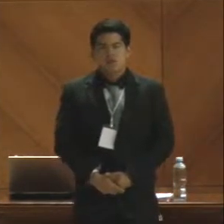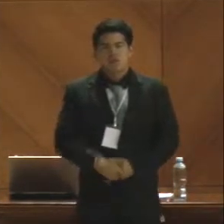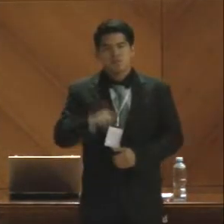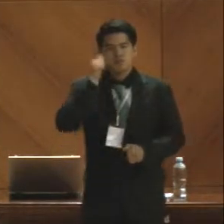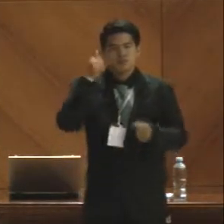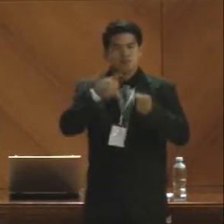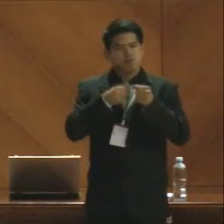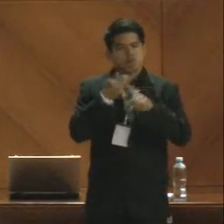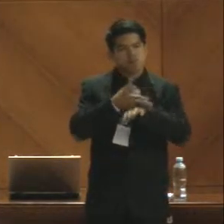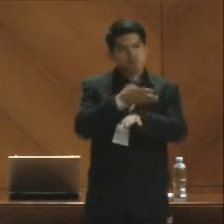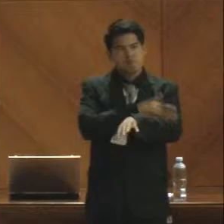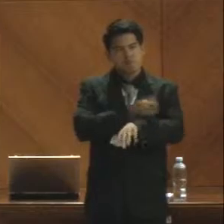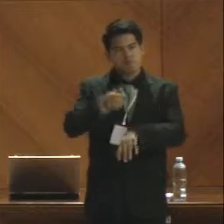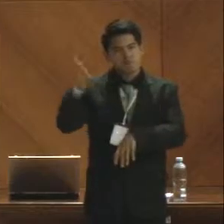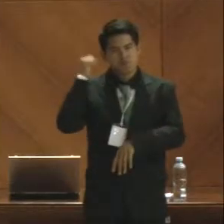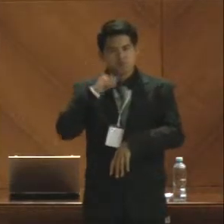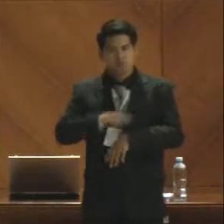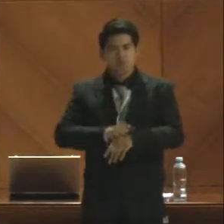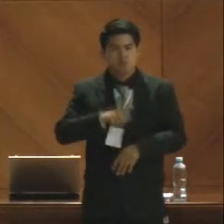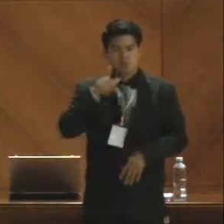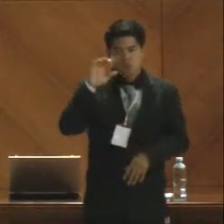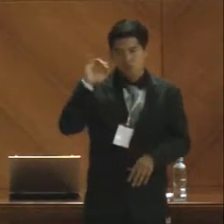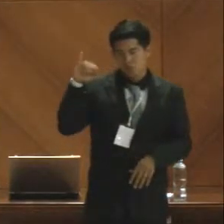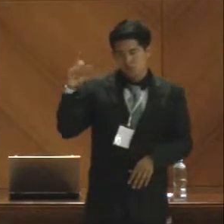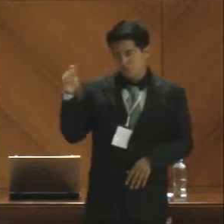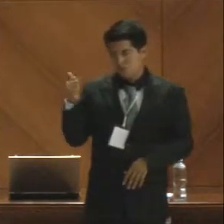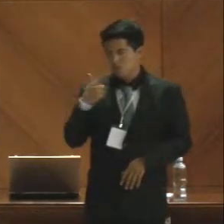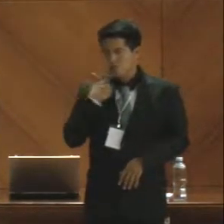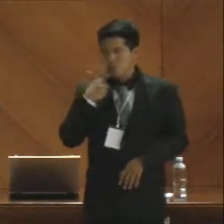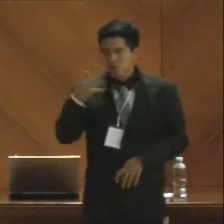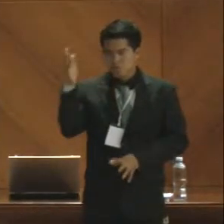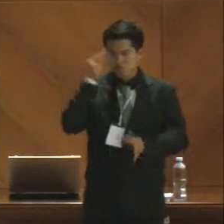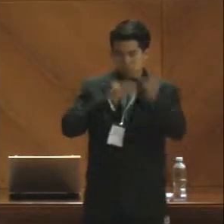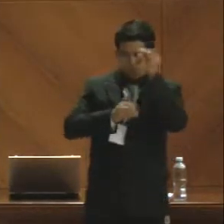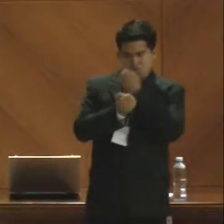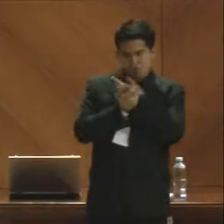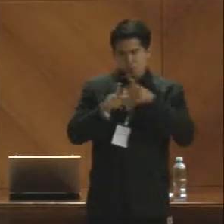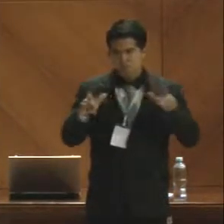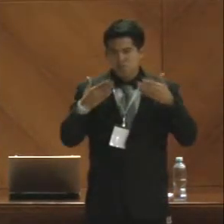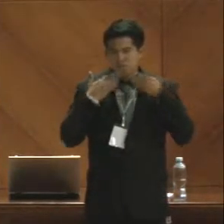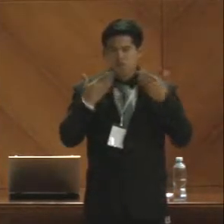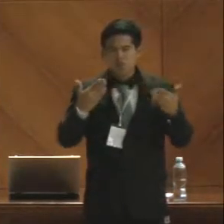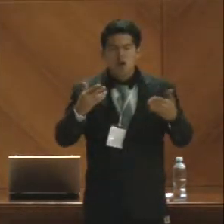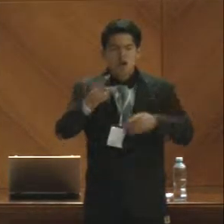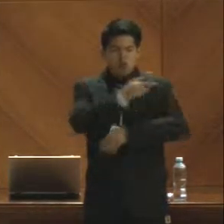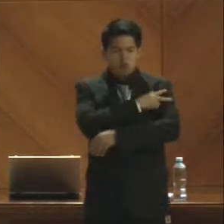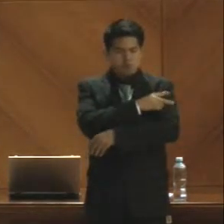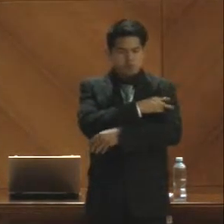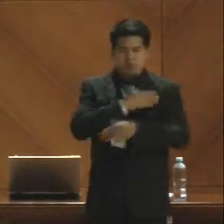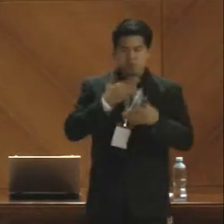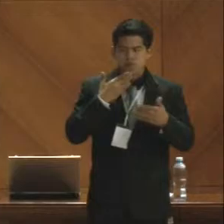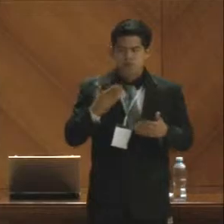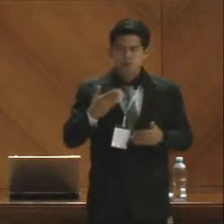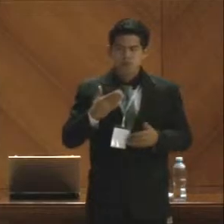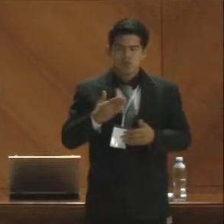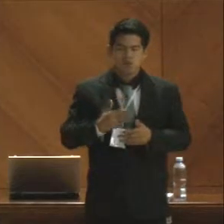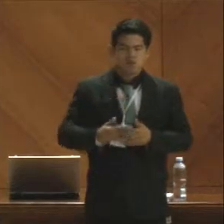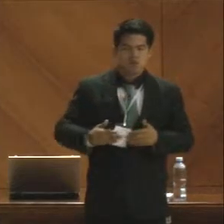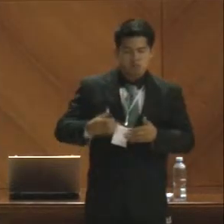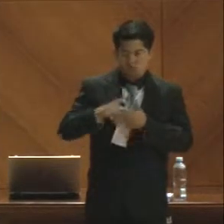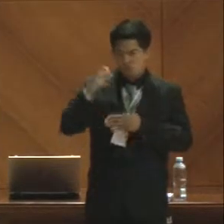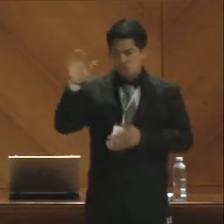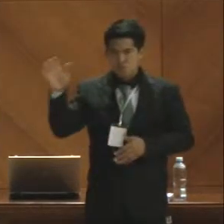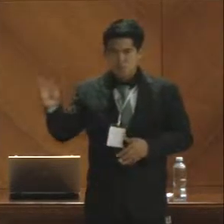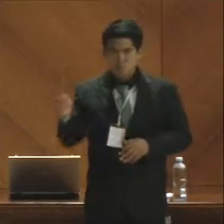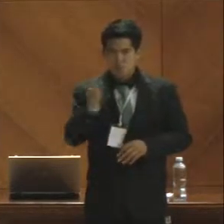mencioné antes de este caso de este colegio en Loja, del proyecto Aprendizaje Libre. Acá un profesor, en un colegio privado, ganando